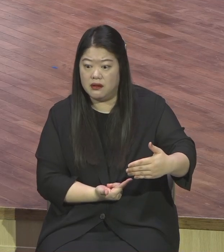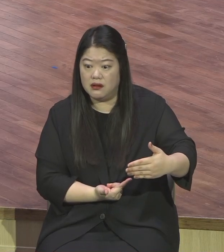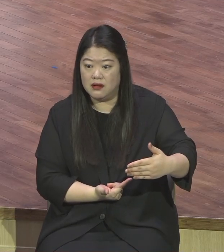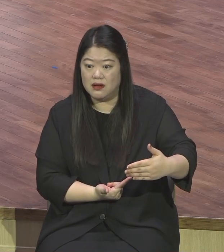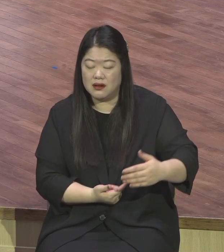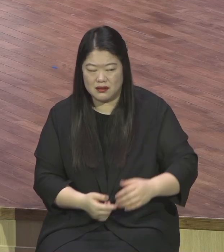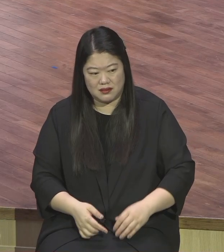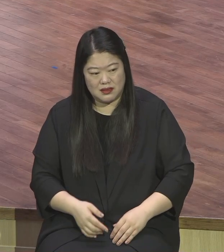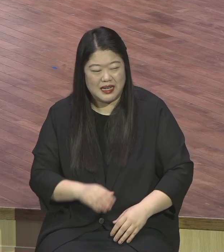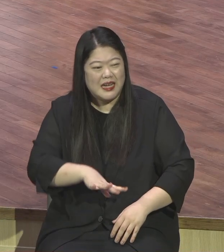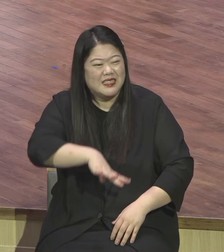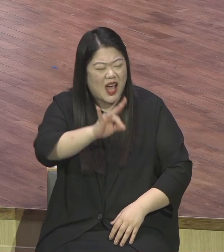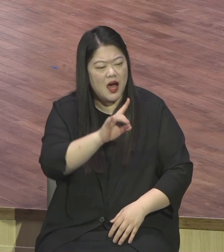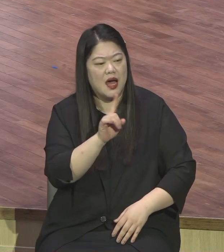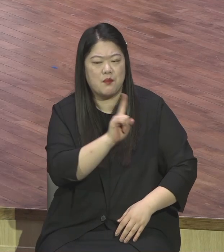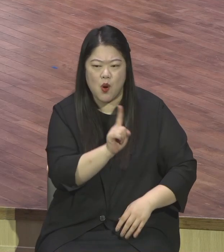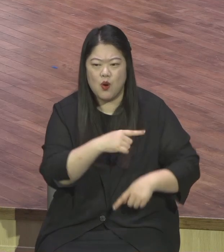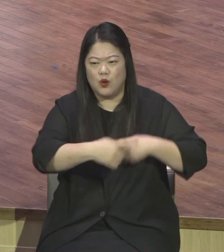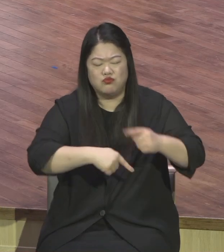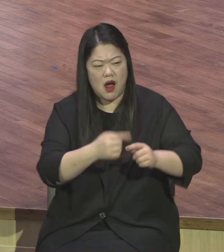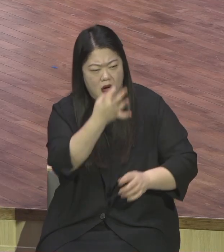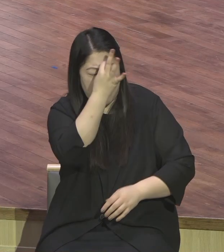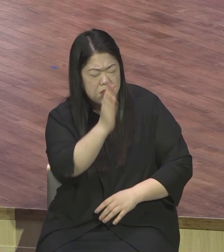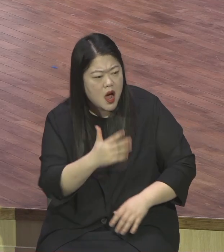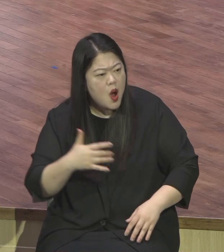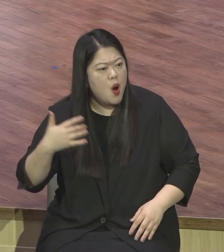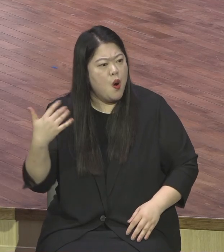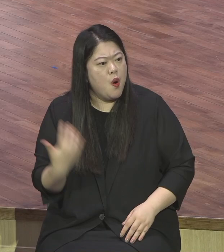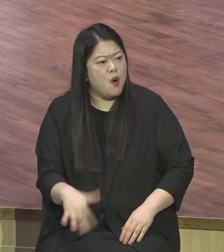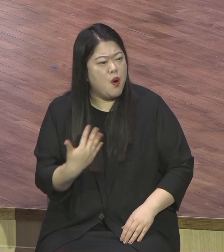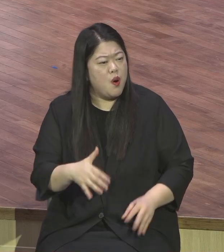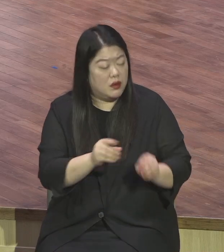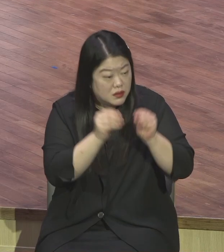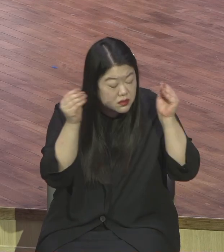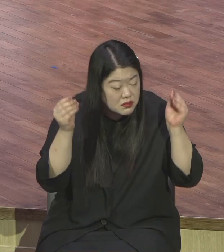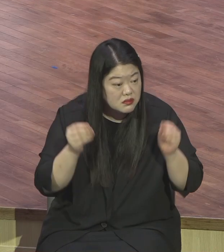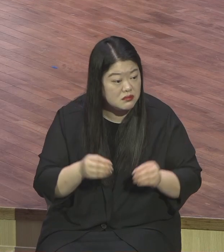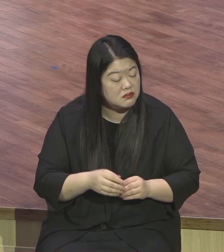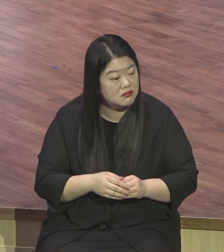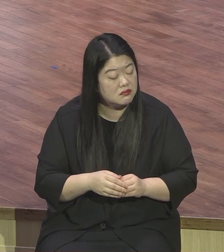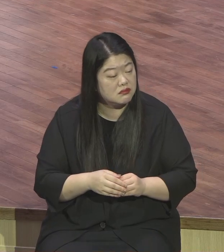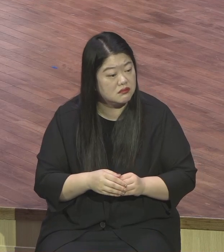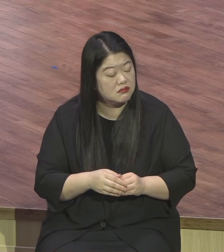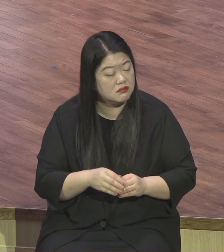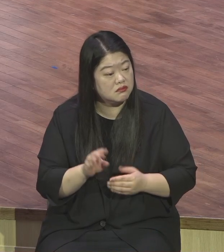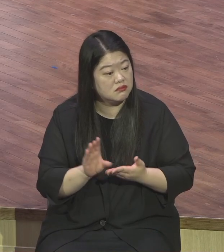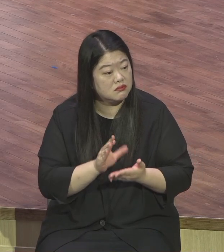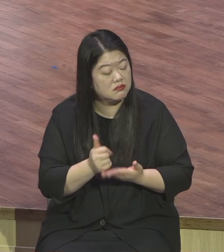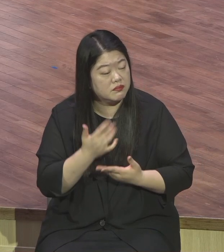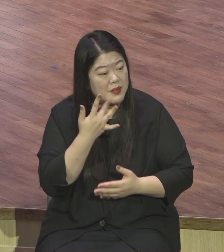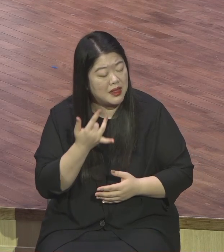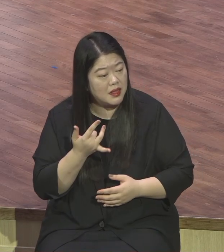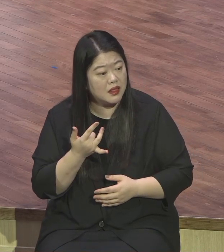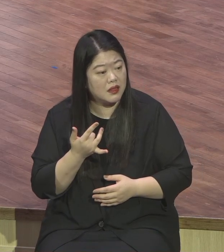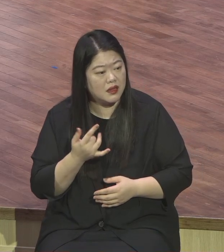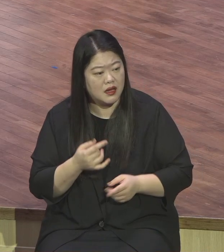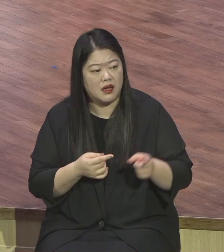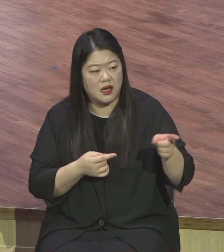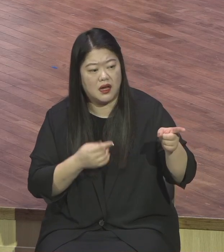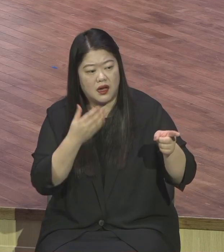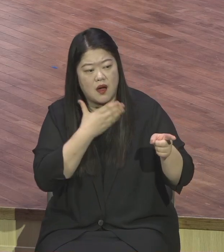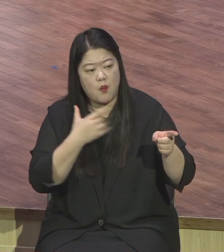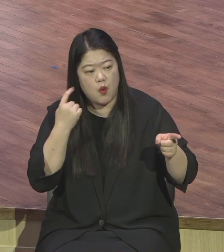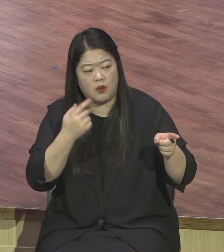수 있죠. 특별히 이 혼란에 빠지게 만들 것뿐만 아니라 이 사람들은 영원한